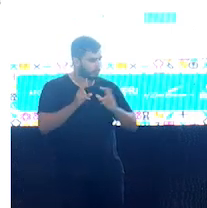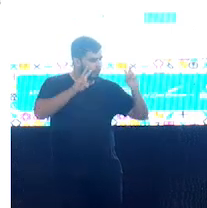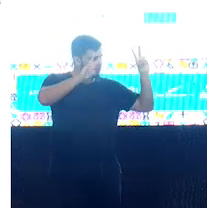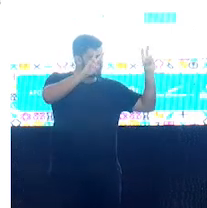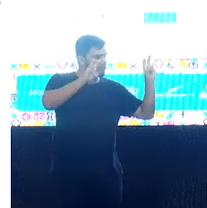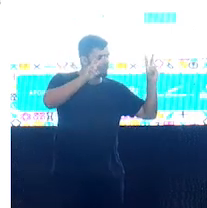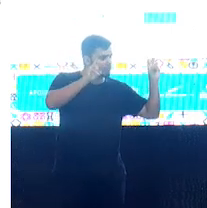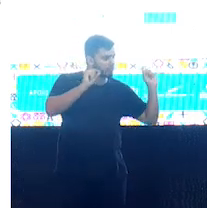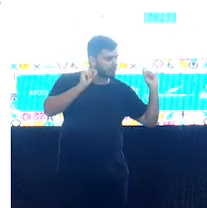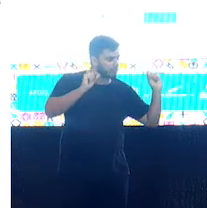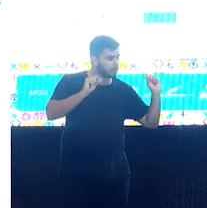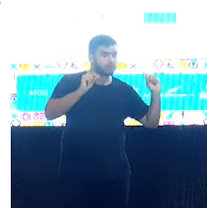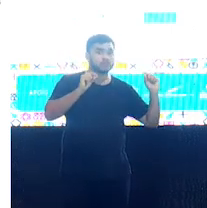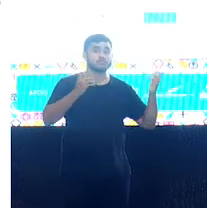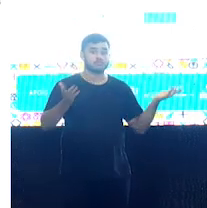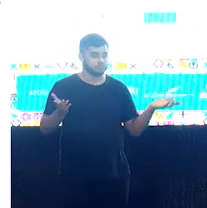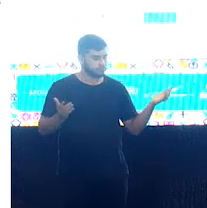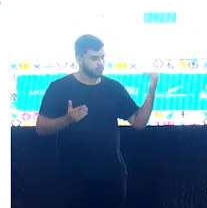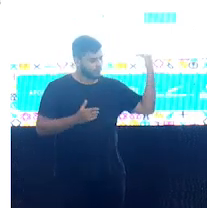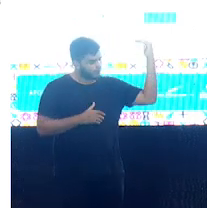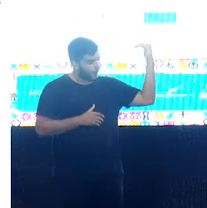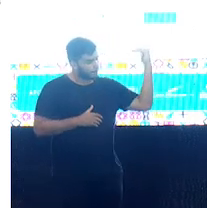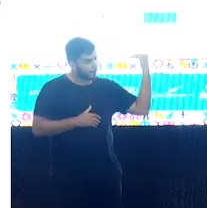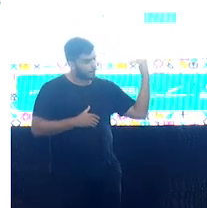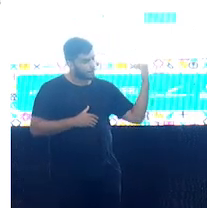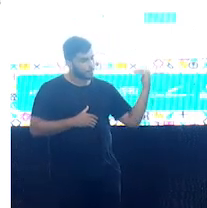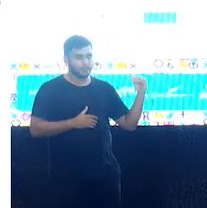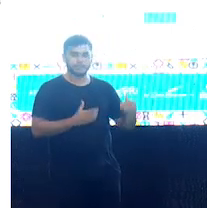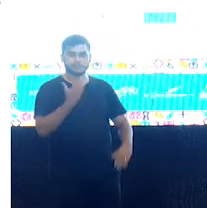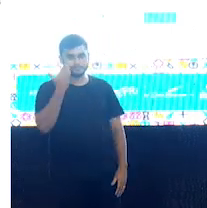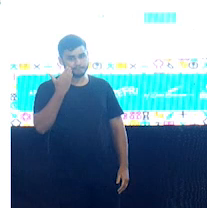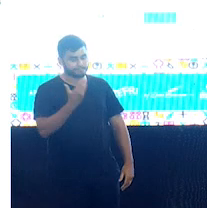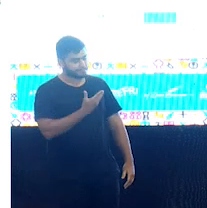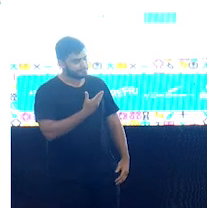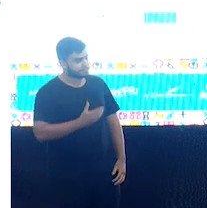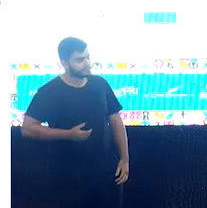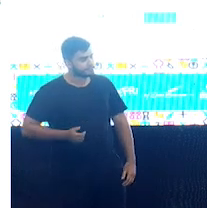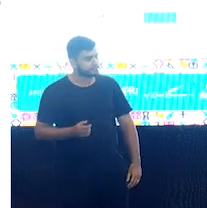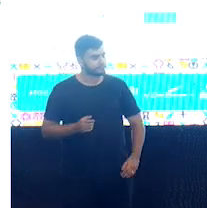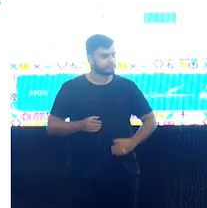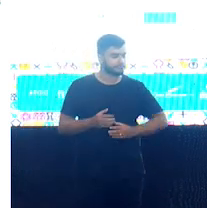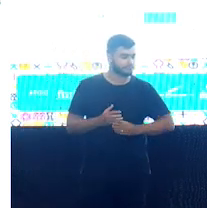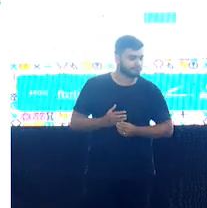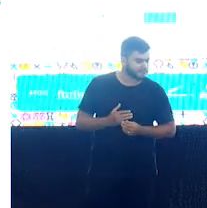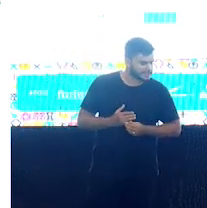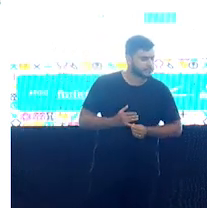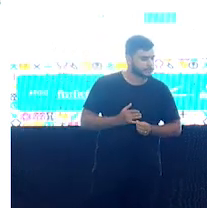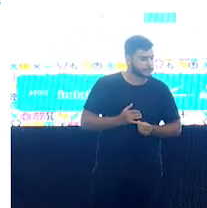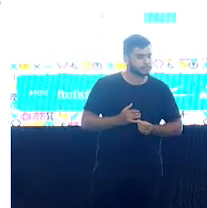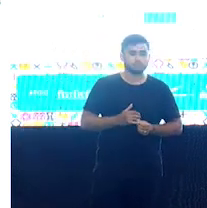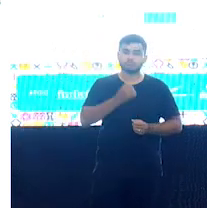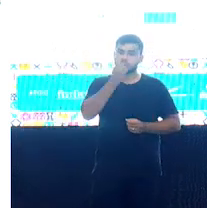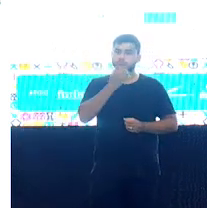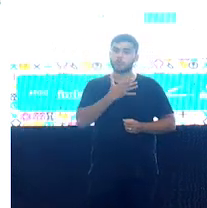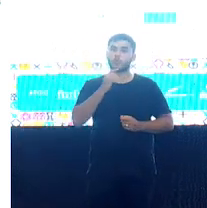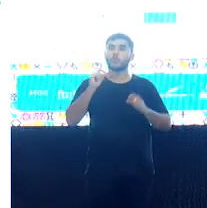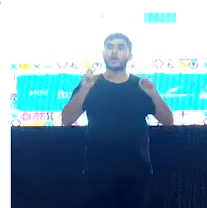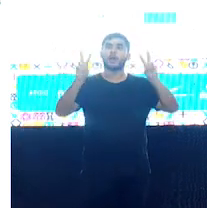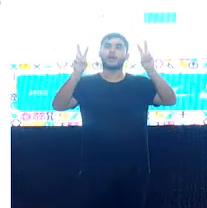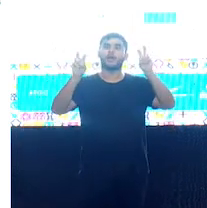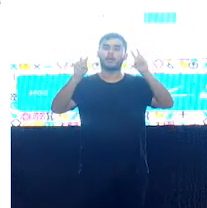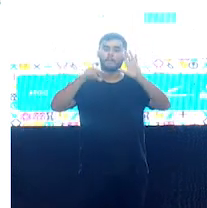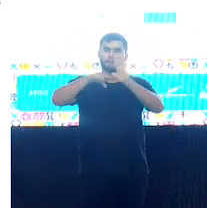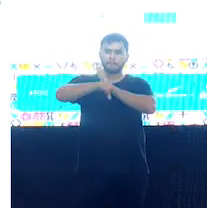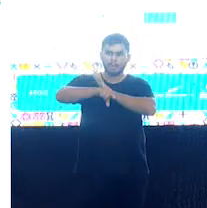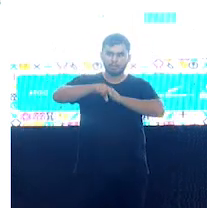devo estudar para essa prova? Eis aqui um guia, tá? Aí você poderia dizer: ei, professor, peraí, mas